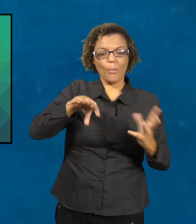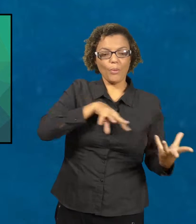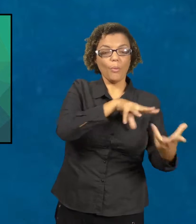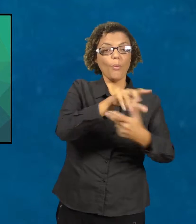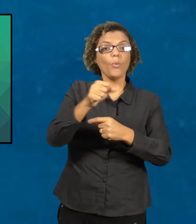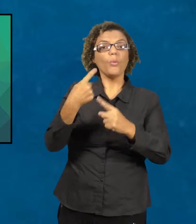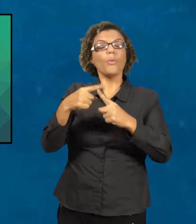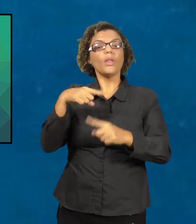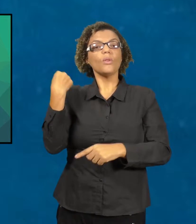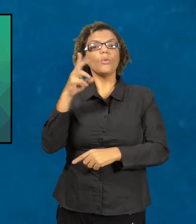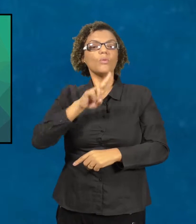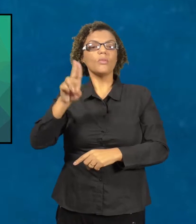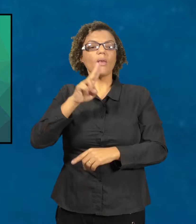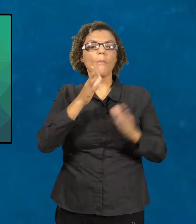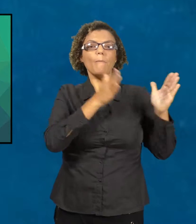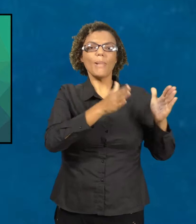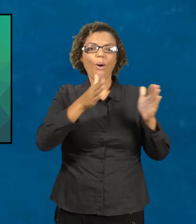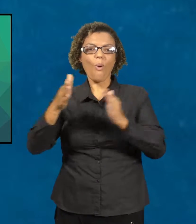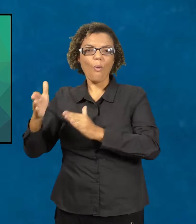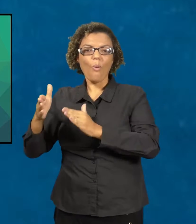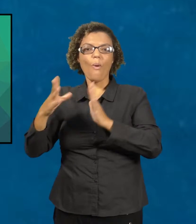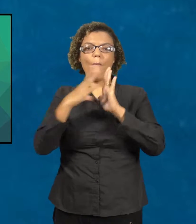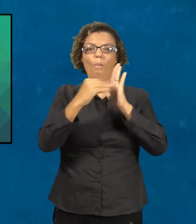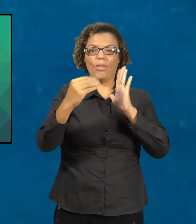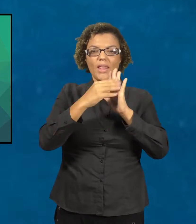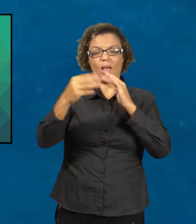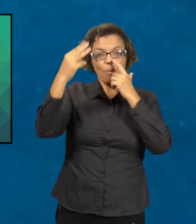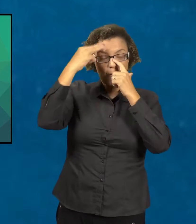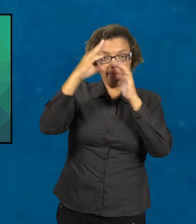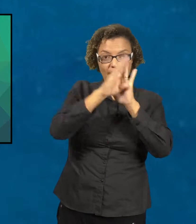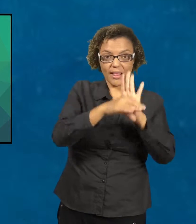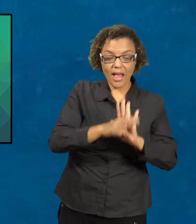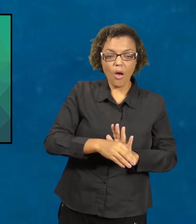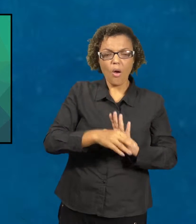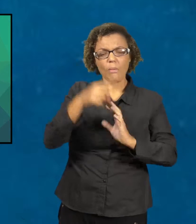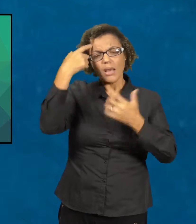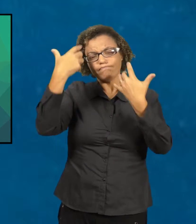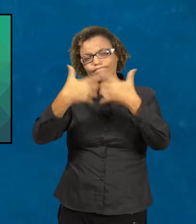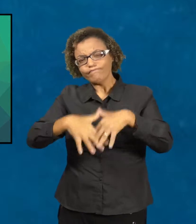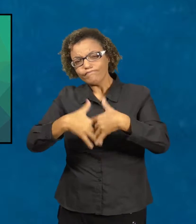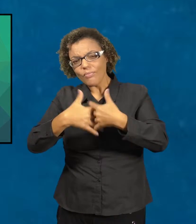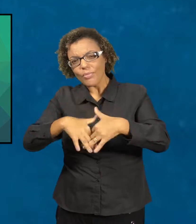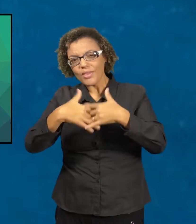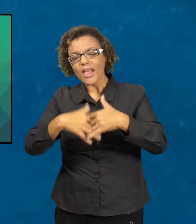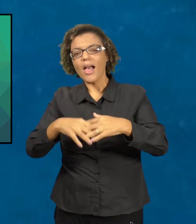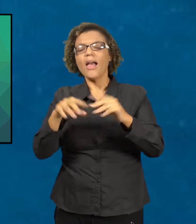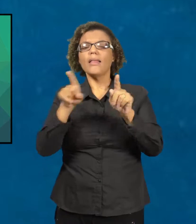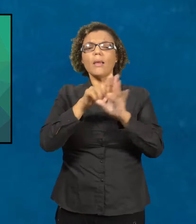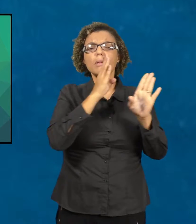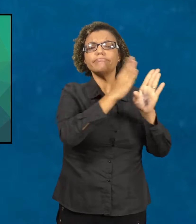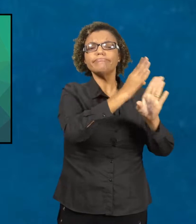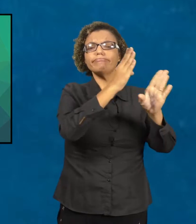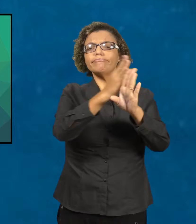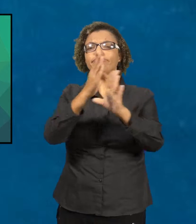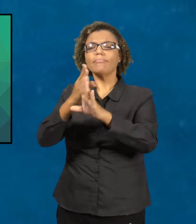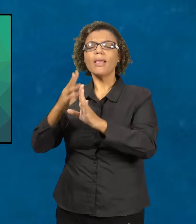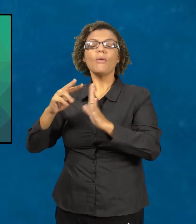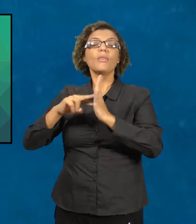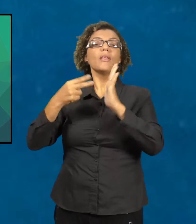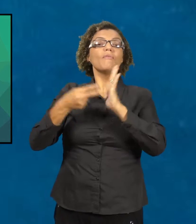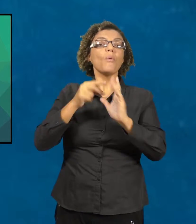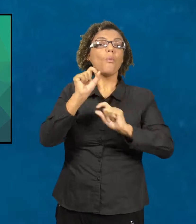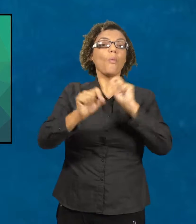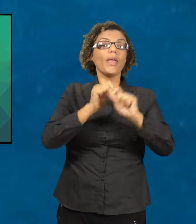fazer deduções. Nesse sentido, sempre que aprendemos algo, significa dizer que uma nova informação